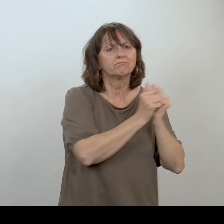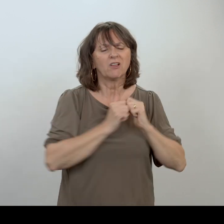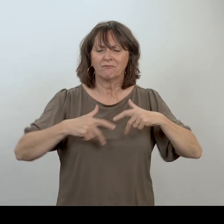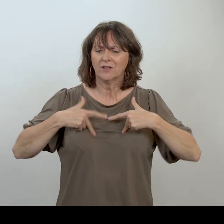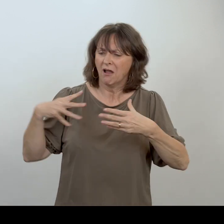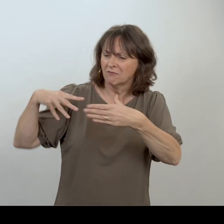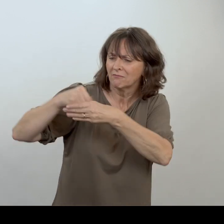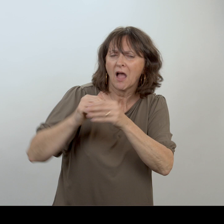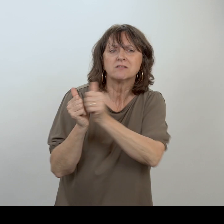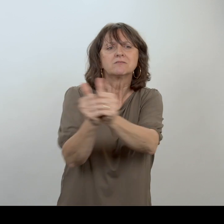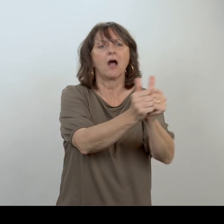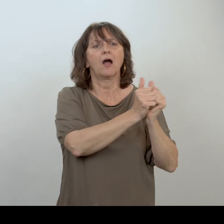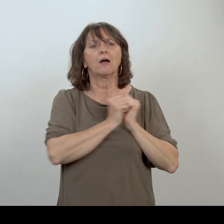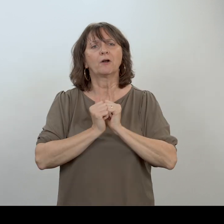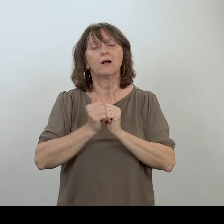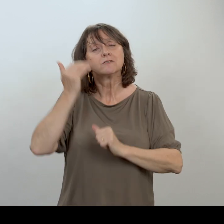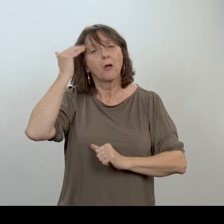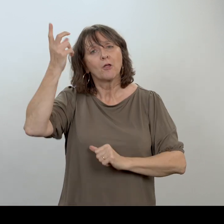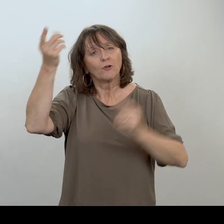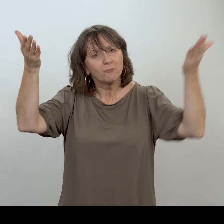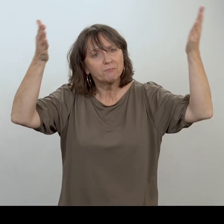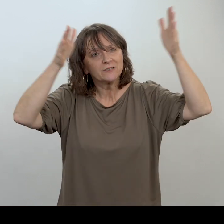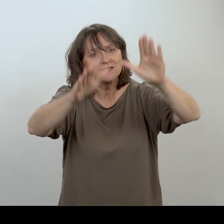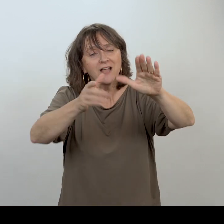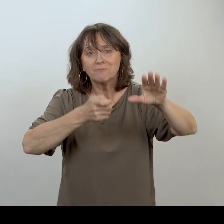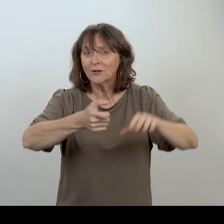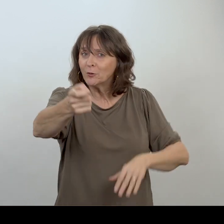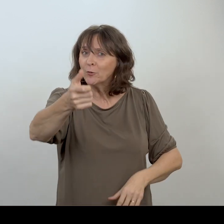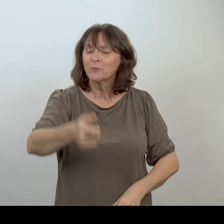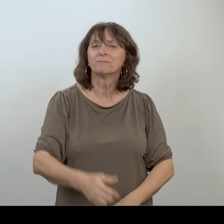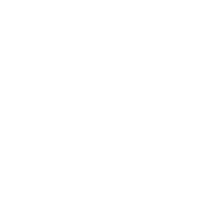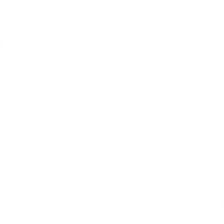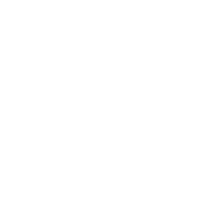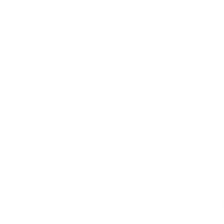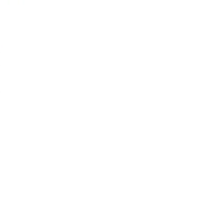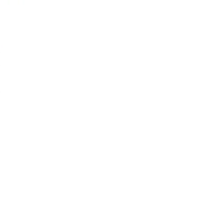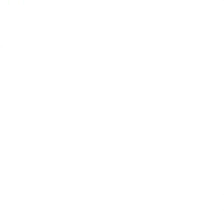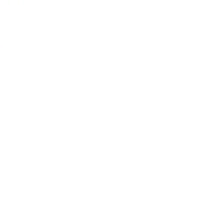dans la présence des frères et sœurs. Que le Seigneur vous bénisse et à bientôt.